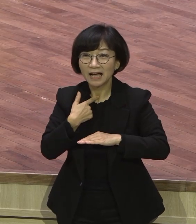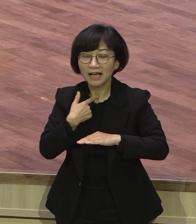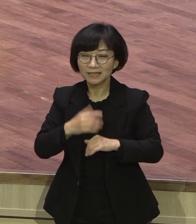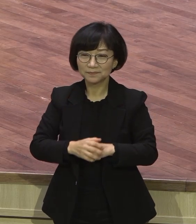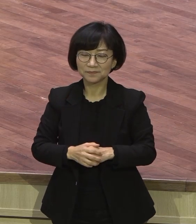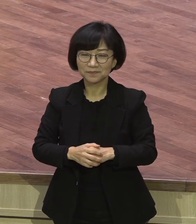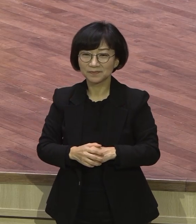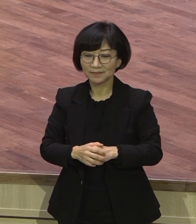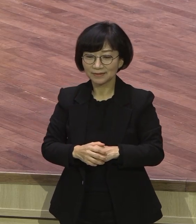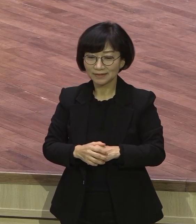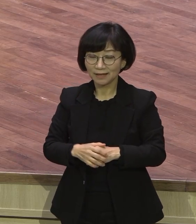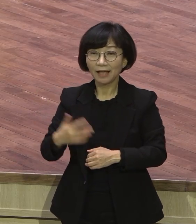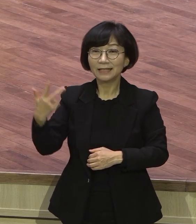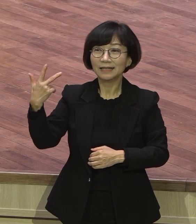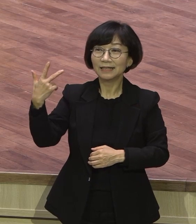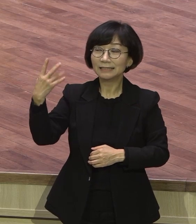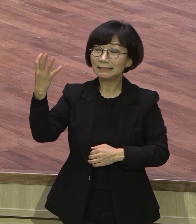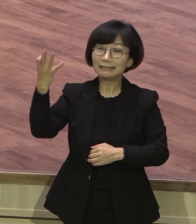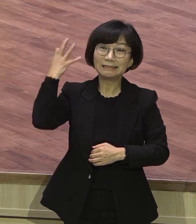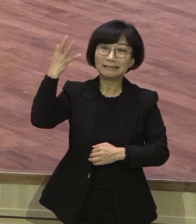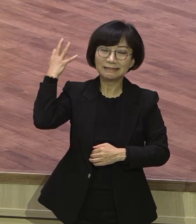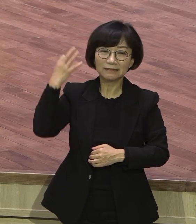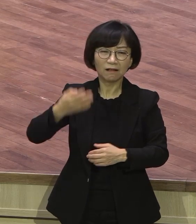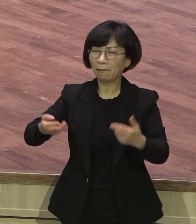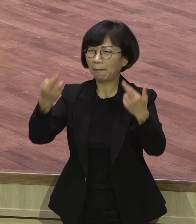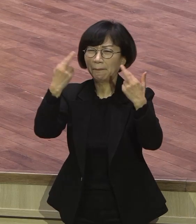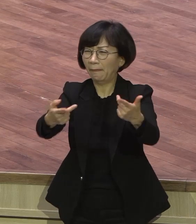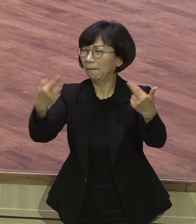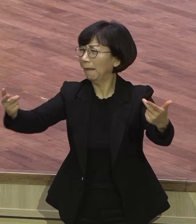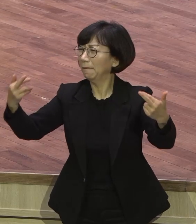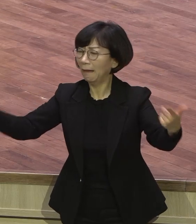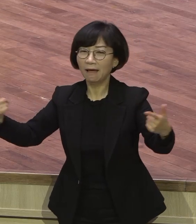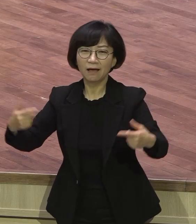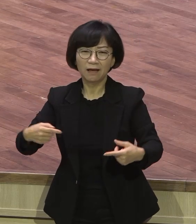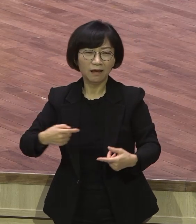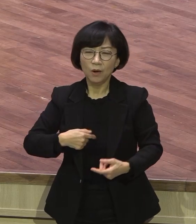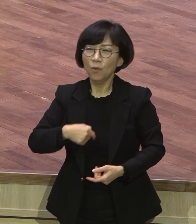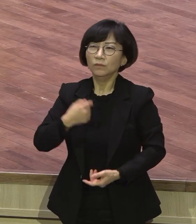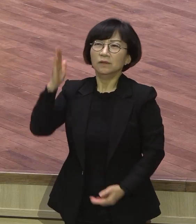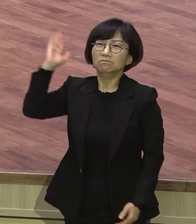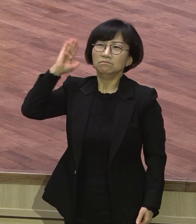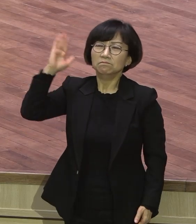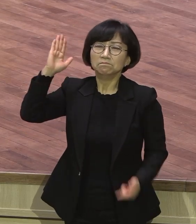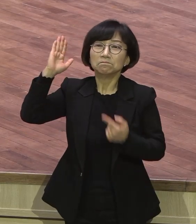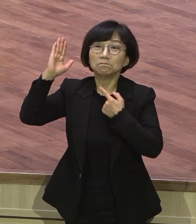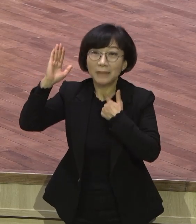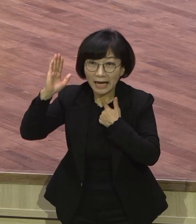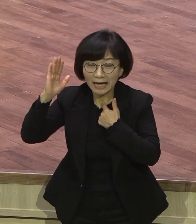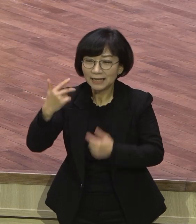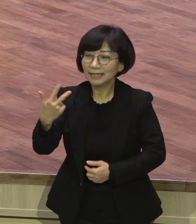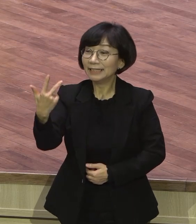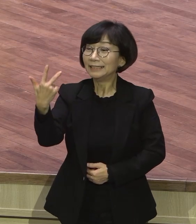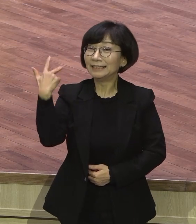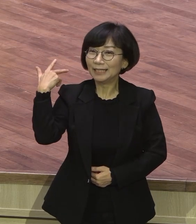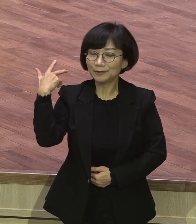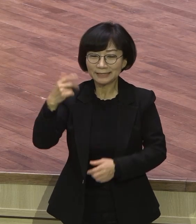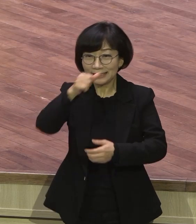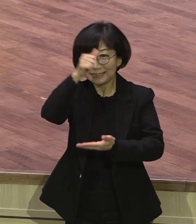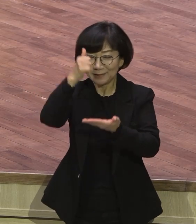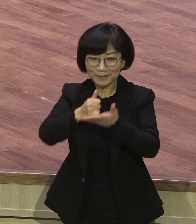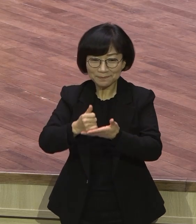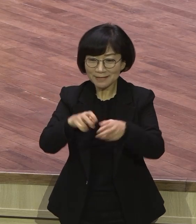예배에서 예배를 설교하던 제가 마음에 막 벅차가지고 감동이 돼가지고 너무 기뻤어요 부활절의